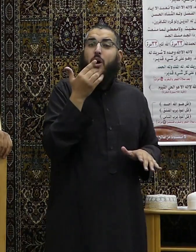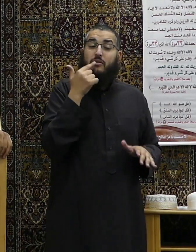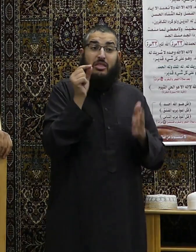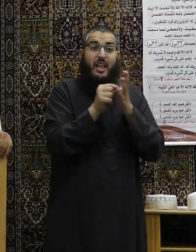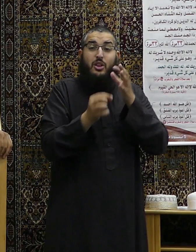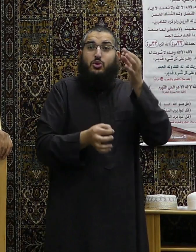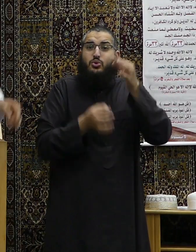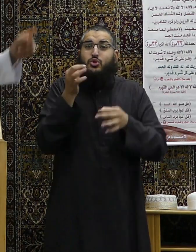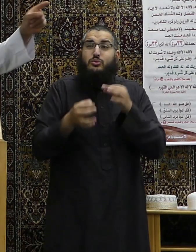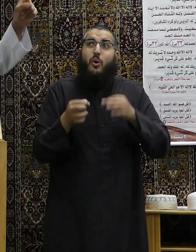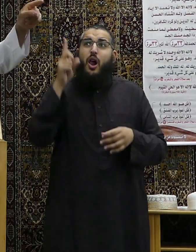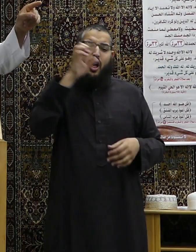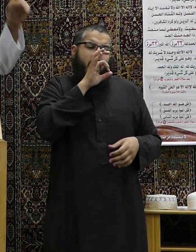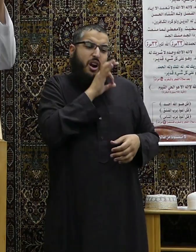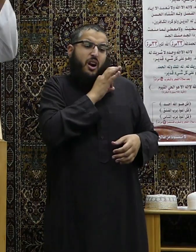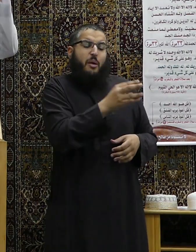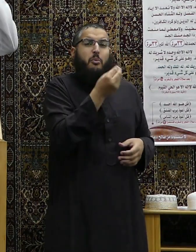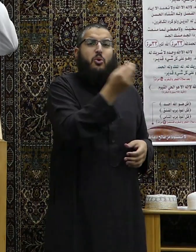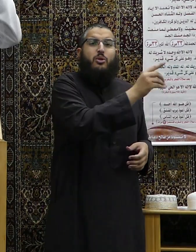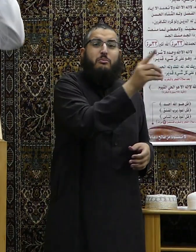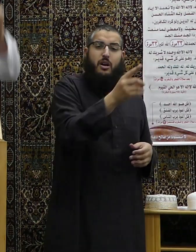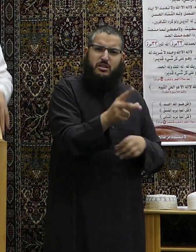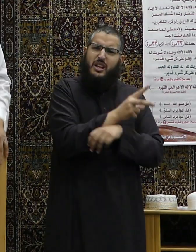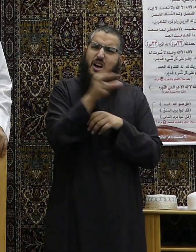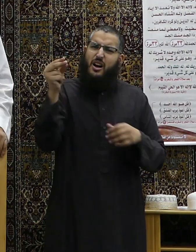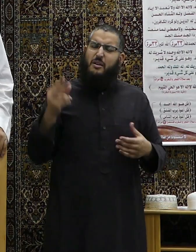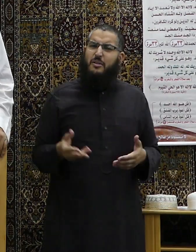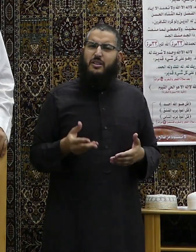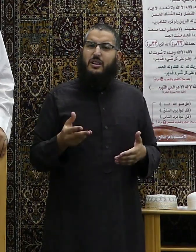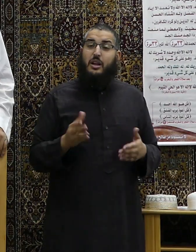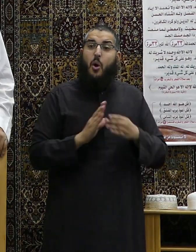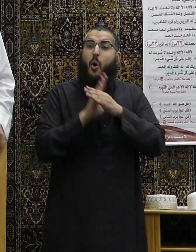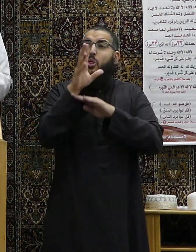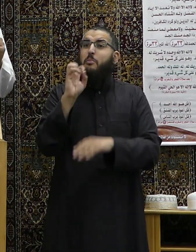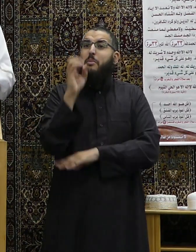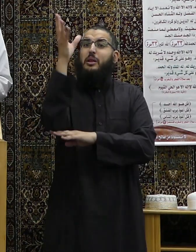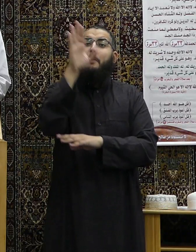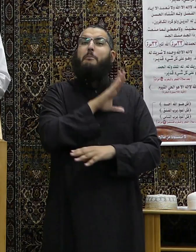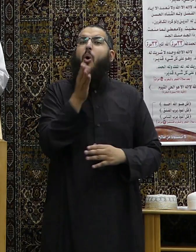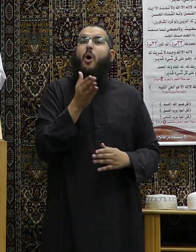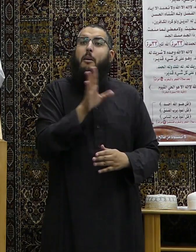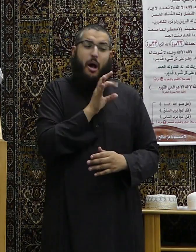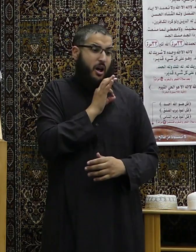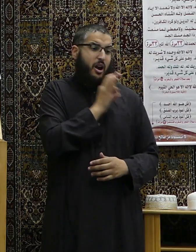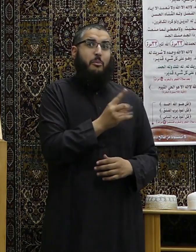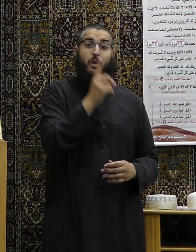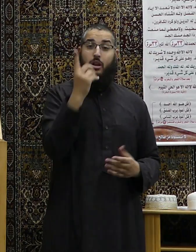grave. Et on entre au paradis que par la miséricorde d'Allah. Que par la miséricorde d'Allah.